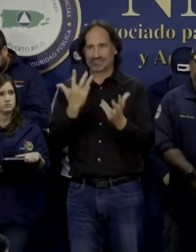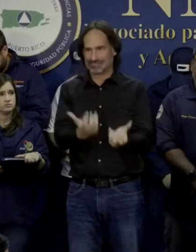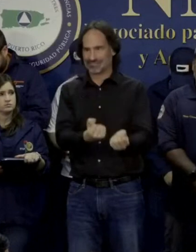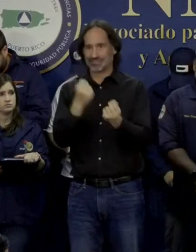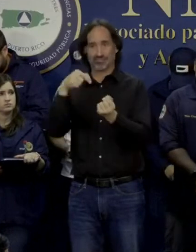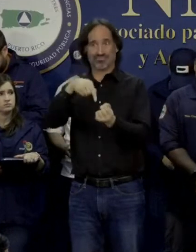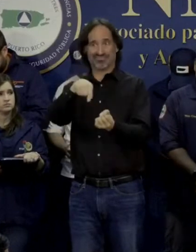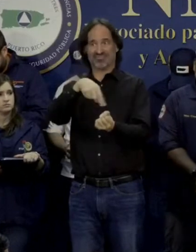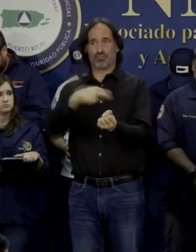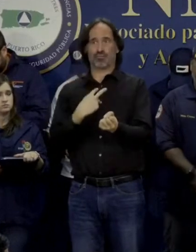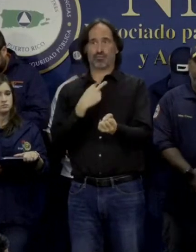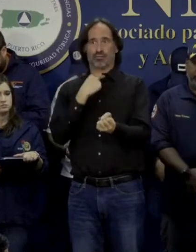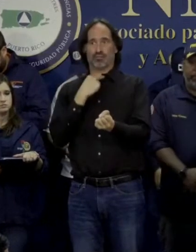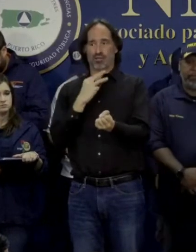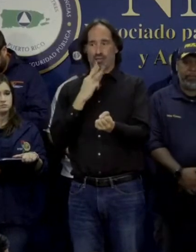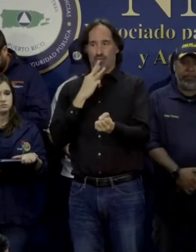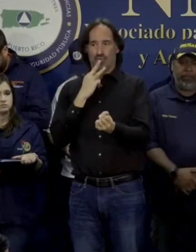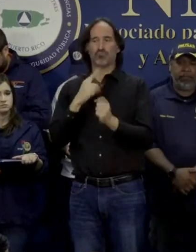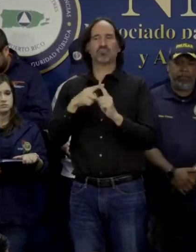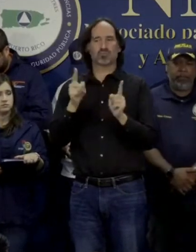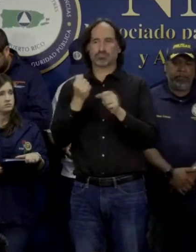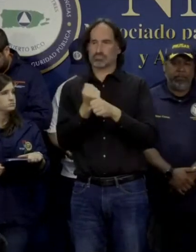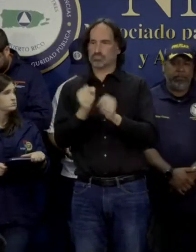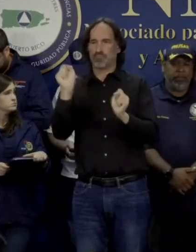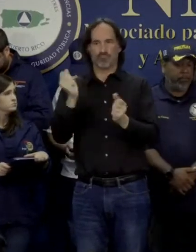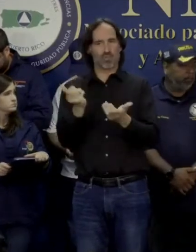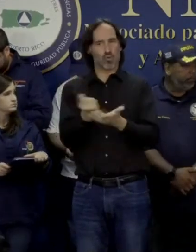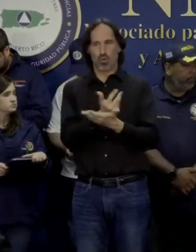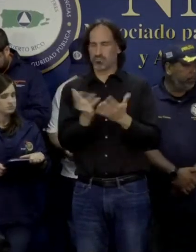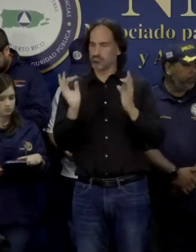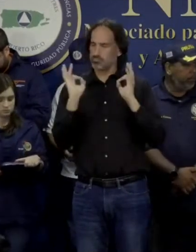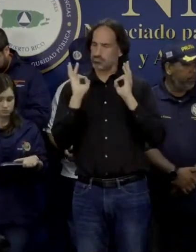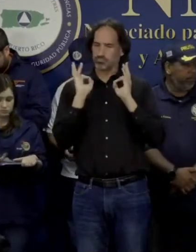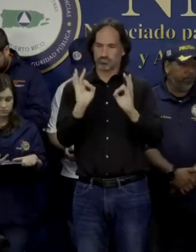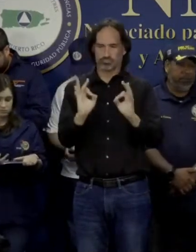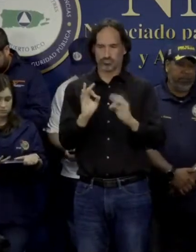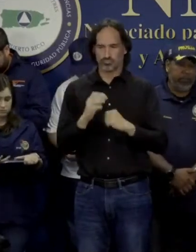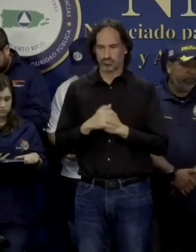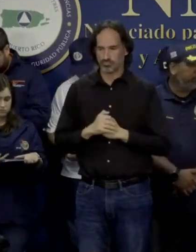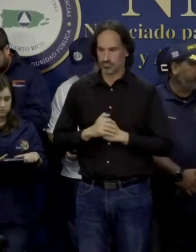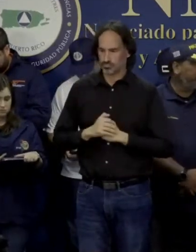No, gracias a Dios, están todos bien. Entonces, el secretario de Seguridad Pública.